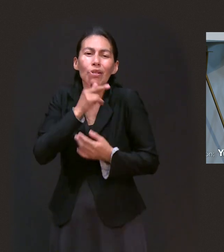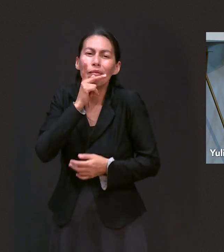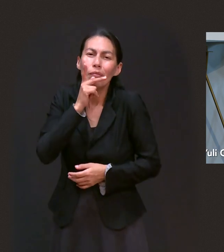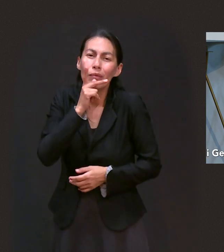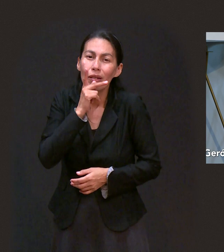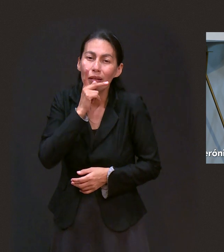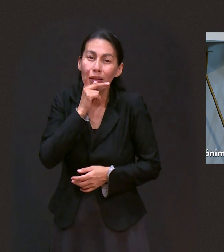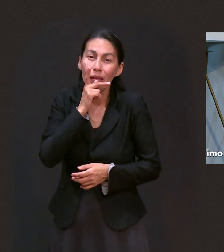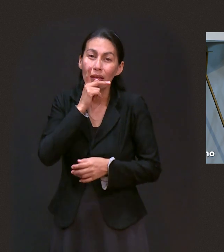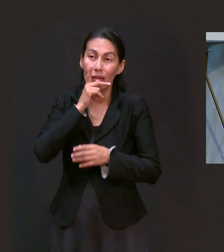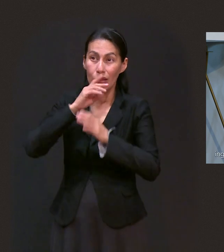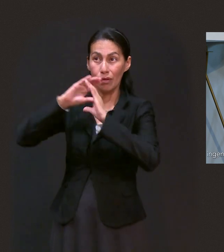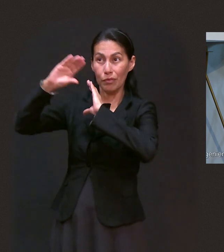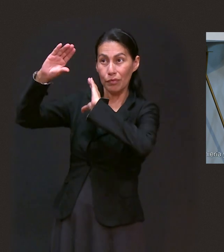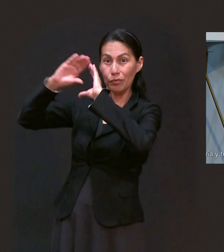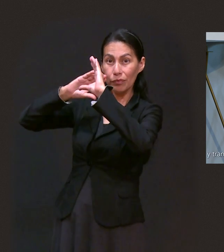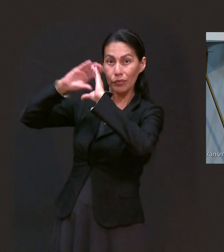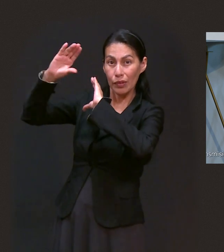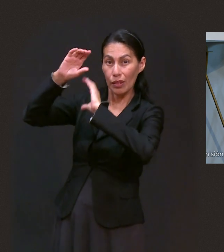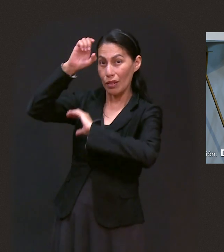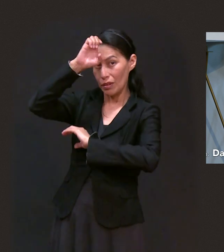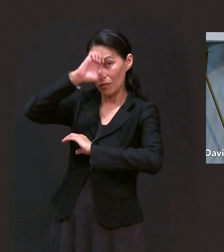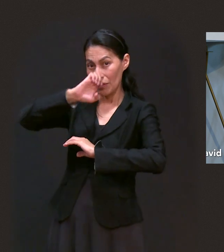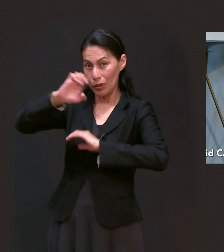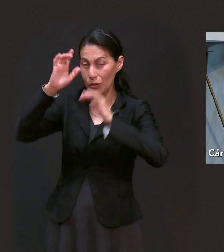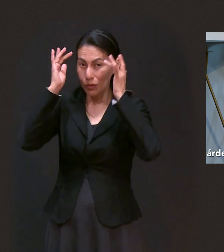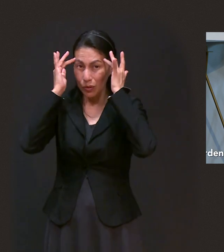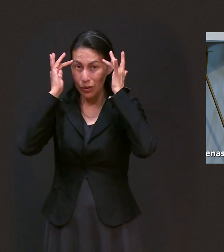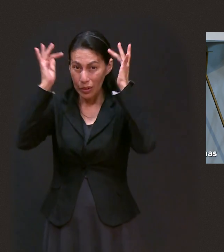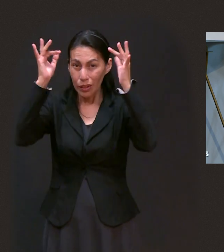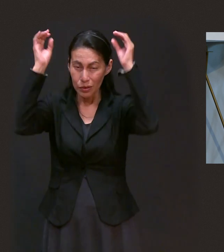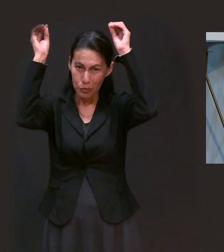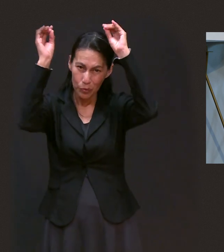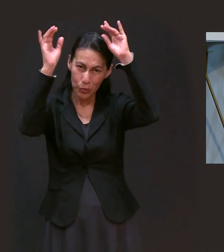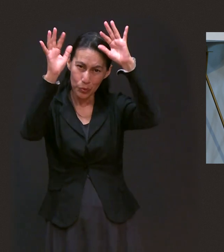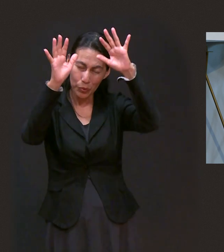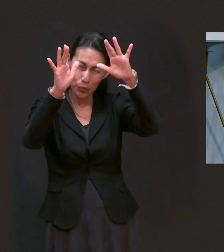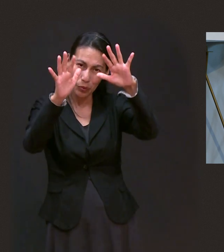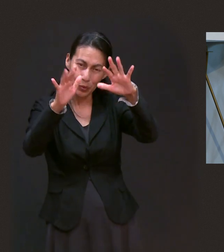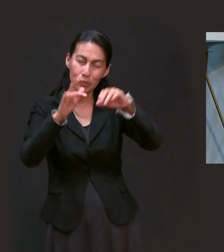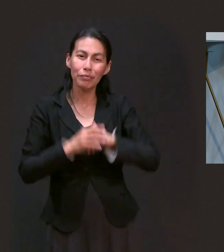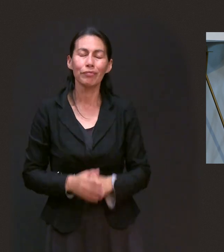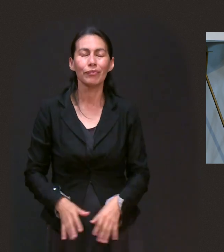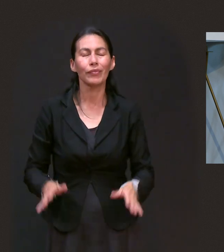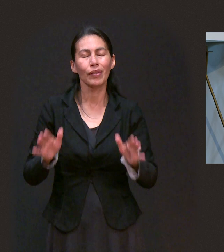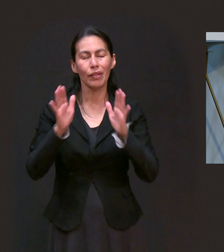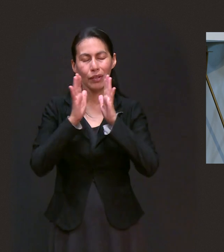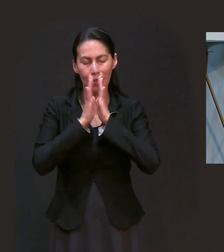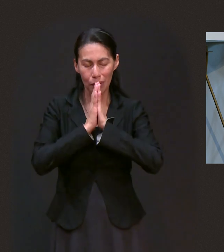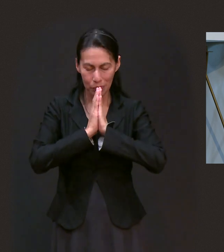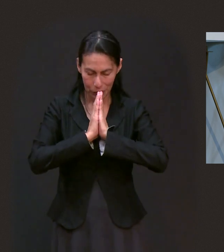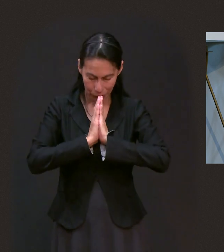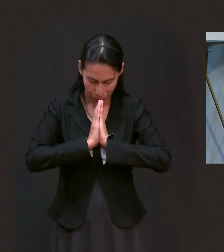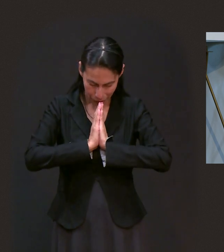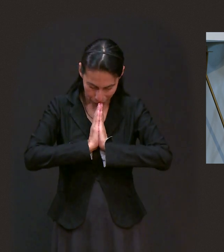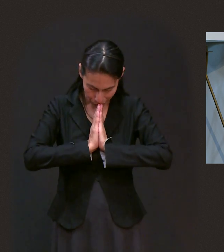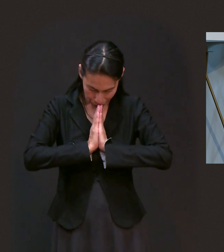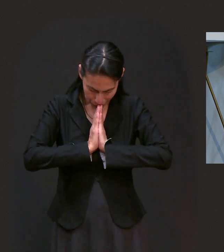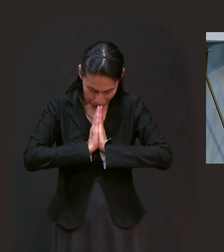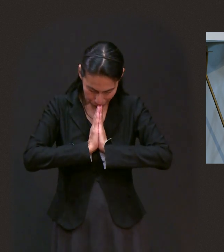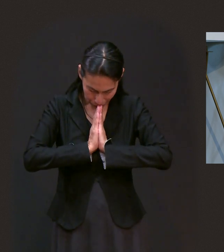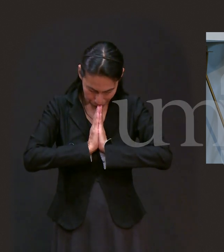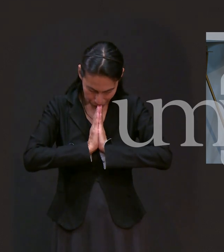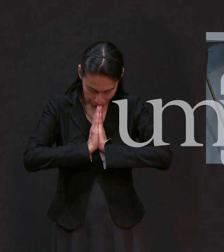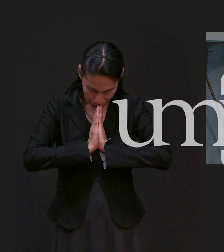el amor del padre y la comunión con el espíritu santo sean con todos ustedes